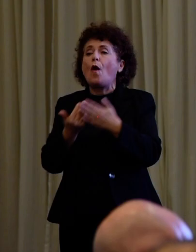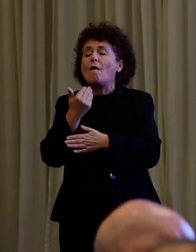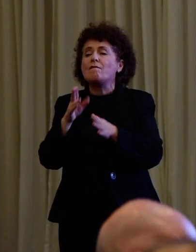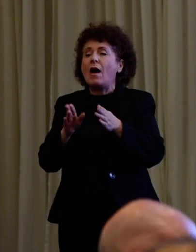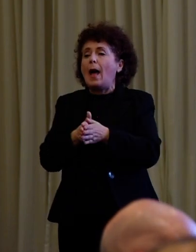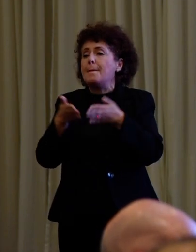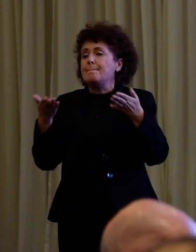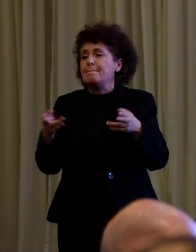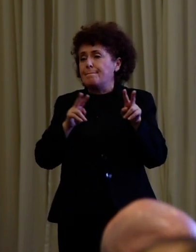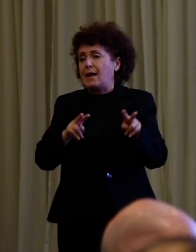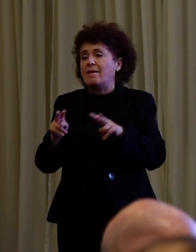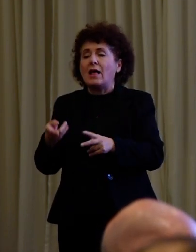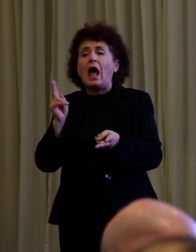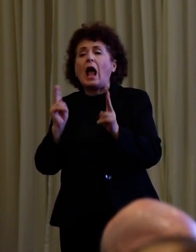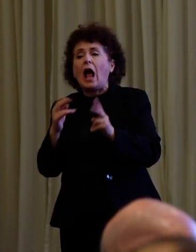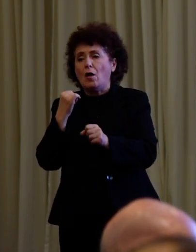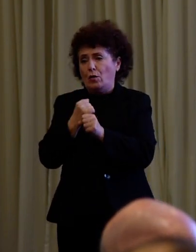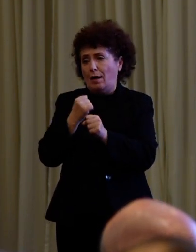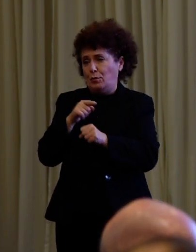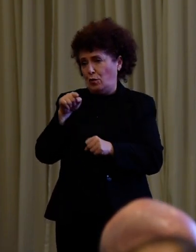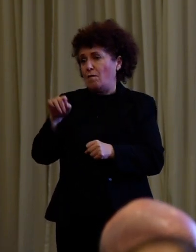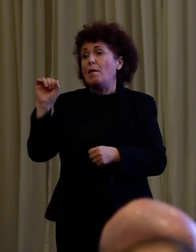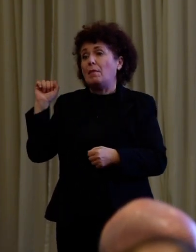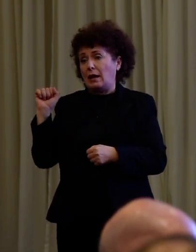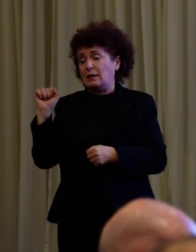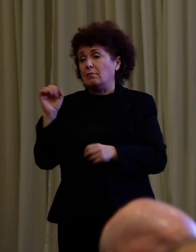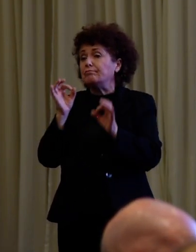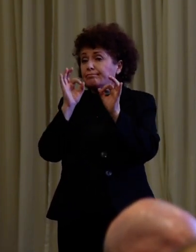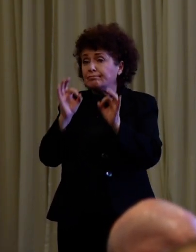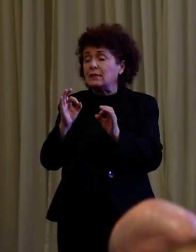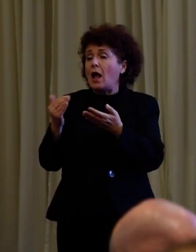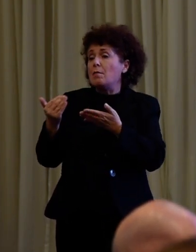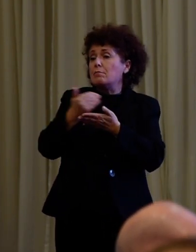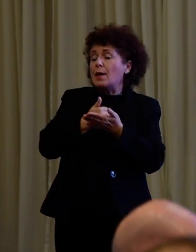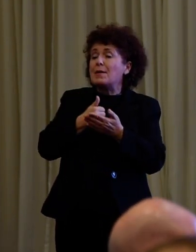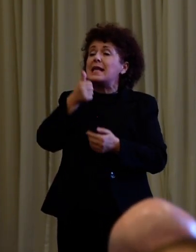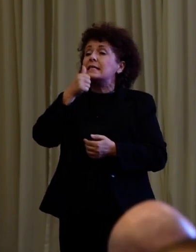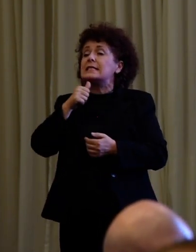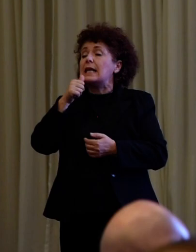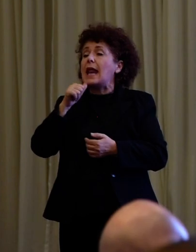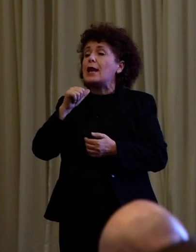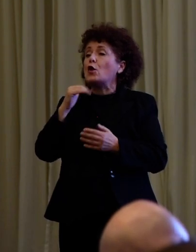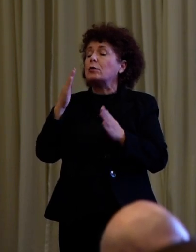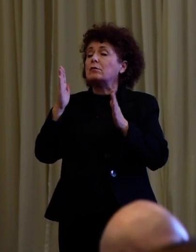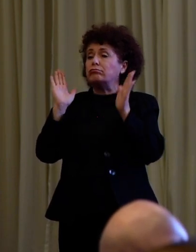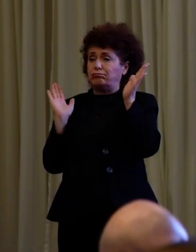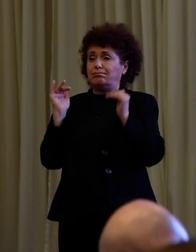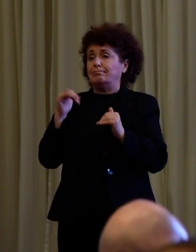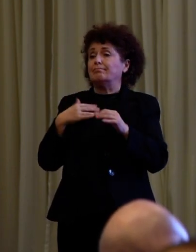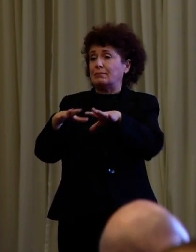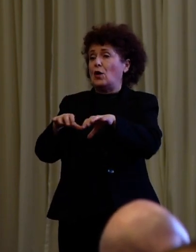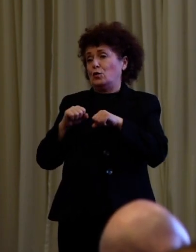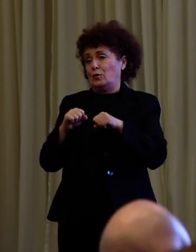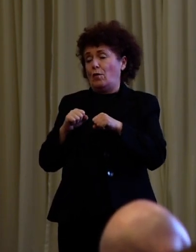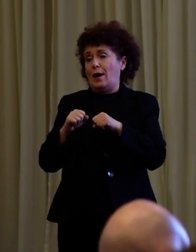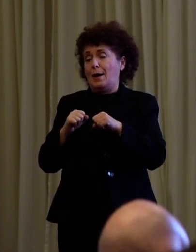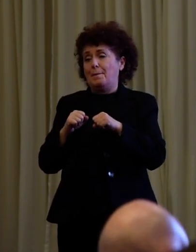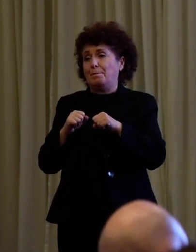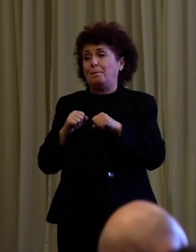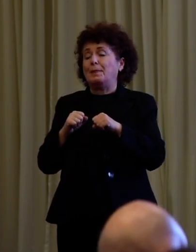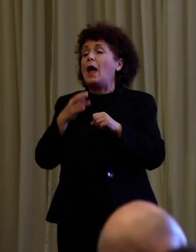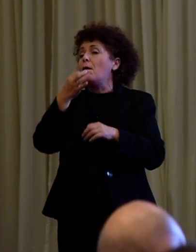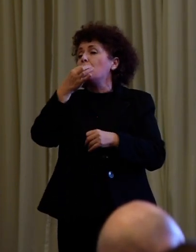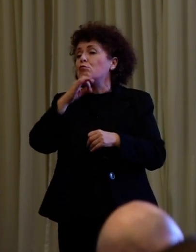за поефикасно функционирање на партијата, за доследна примена на Зелениот кодекс, што веќе е донесен,